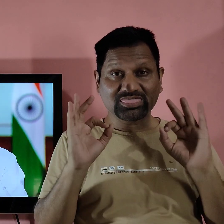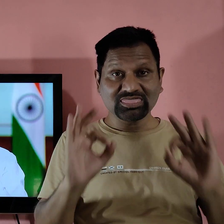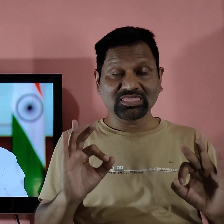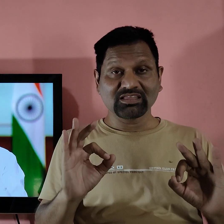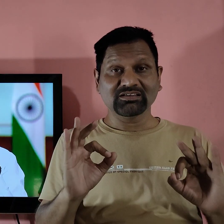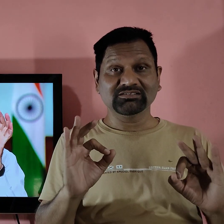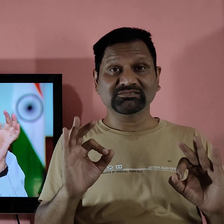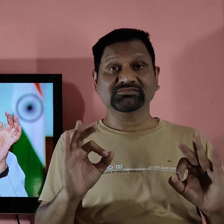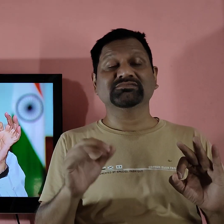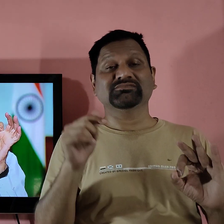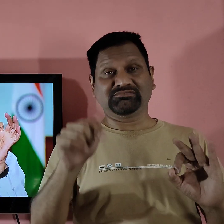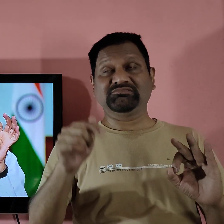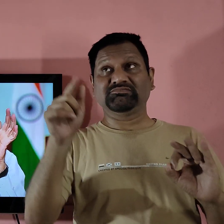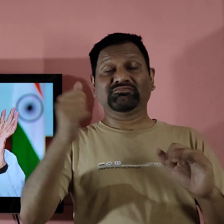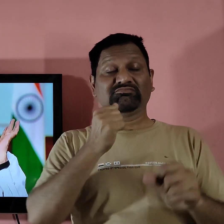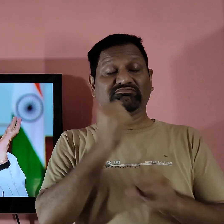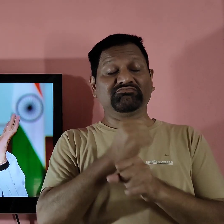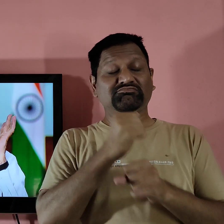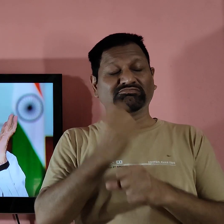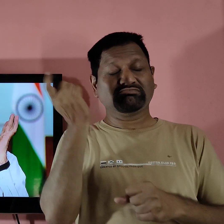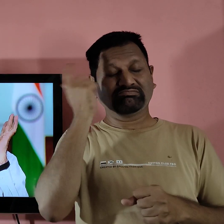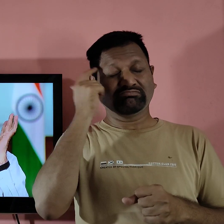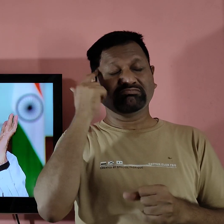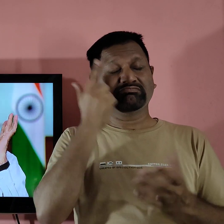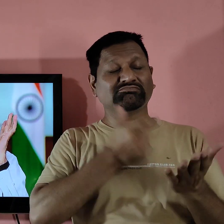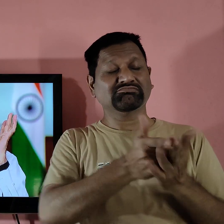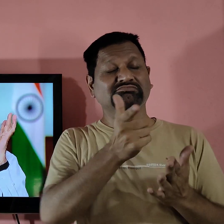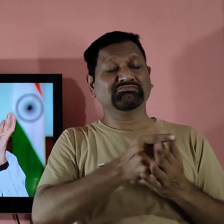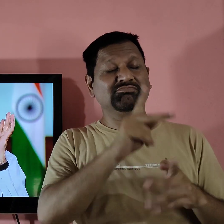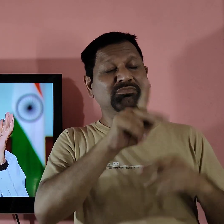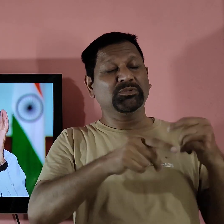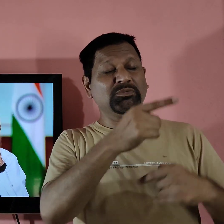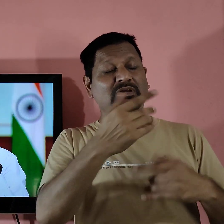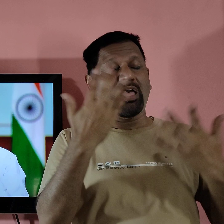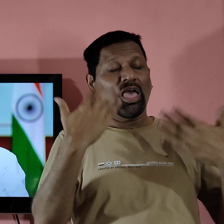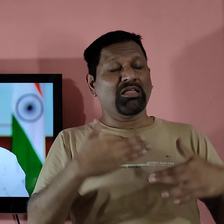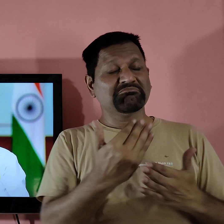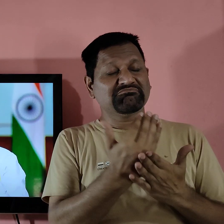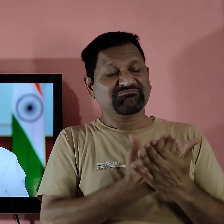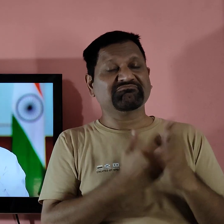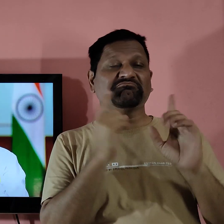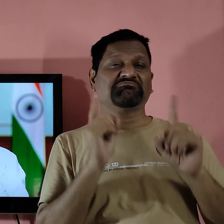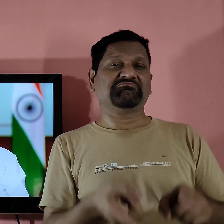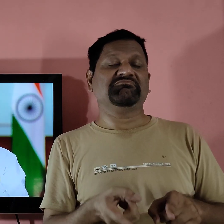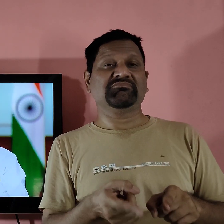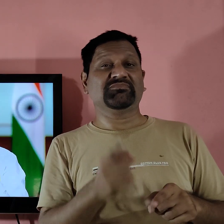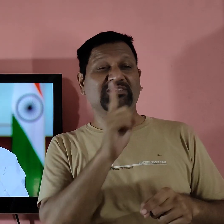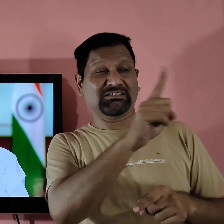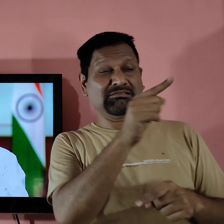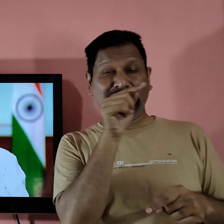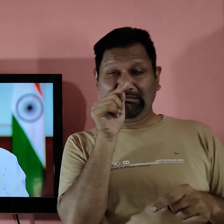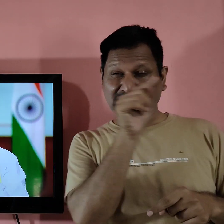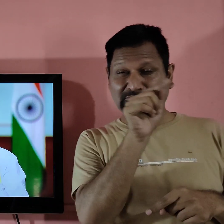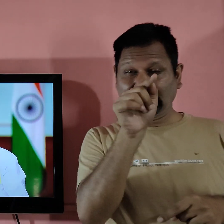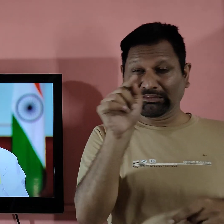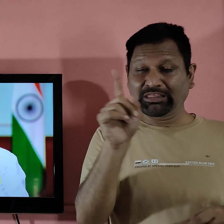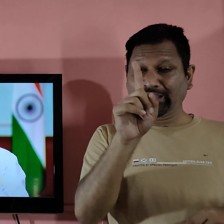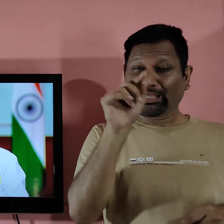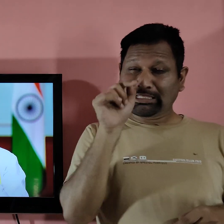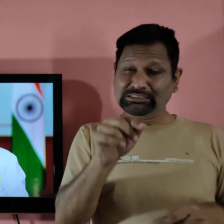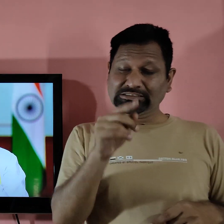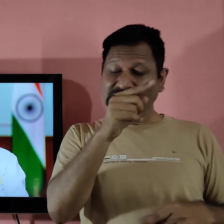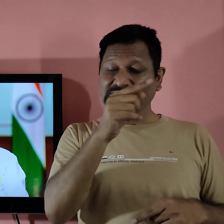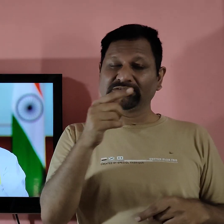हमारी सरकार की सबसे बड़ी प्राथमिकताओं में से एक रहा है। आपकी एक एक आवश्यकता को समझते हुए